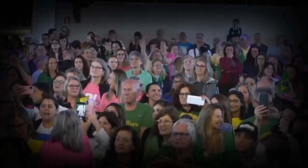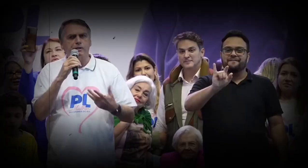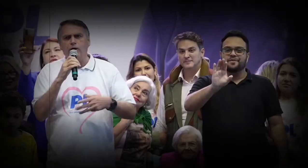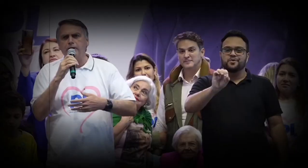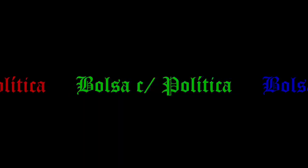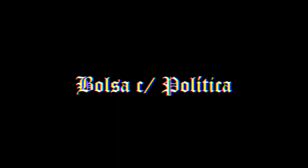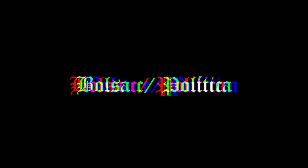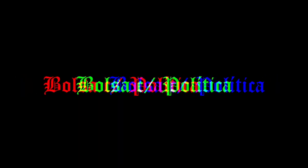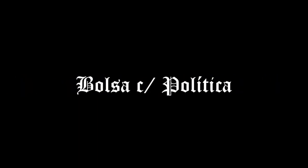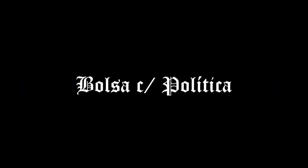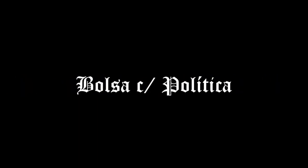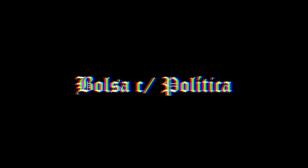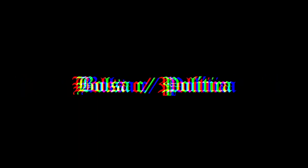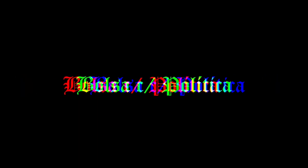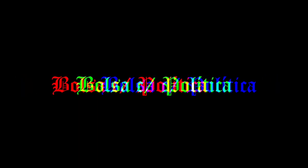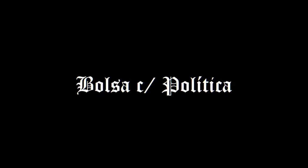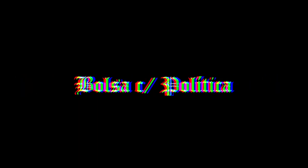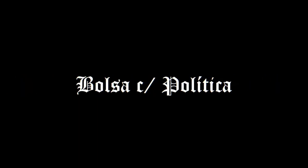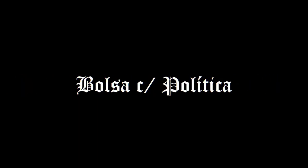É a pessoa que...